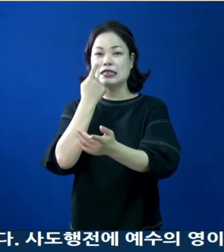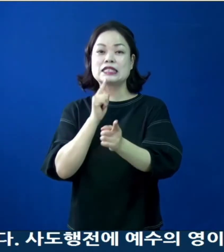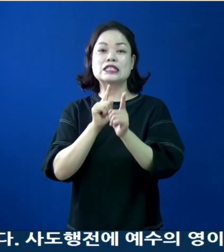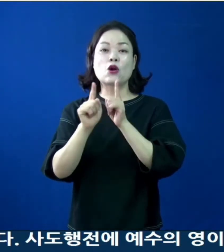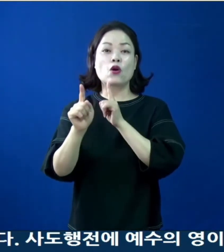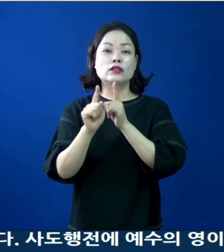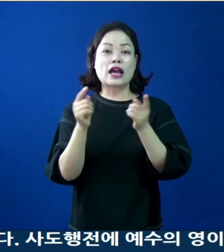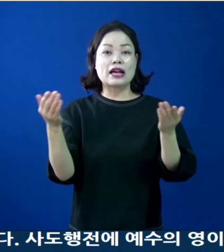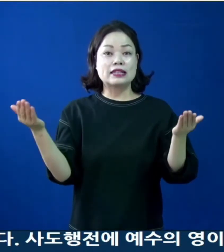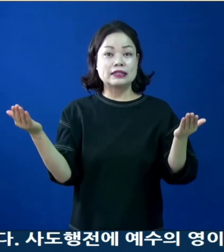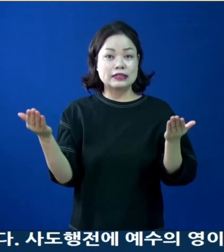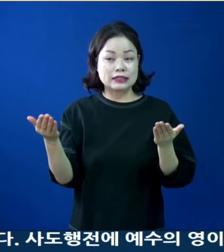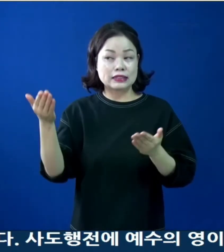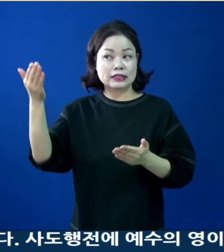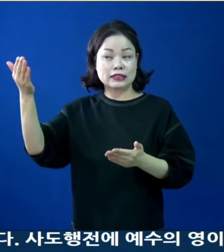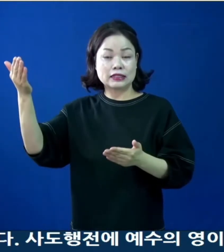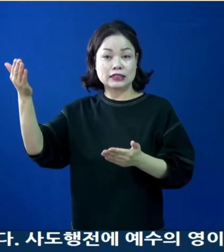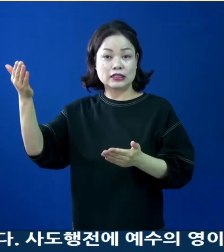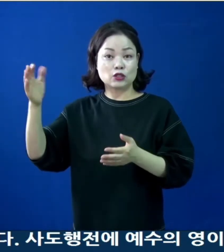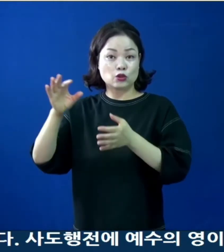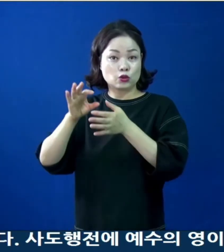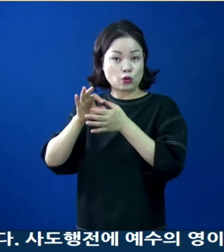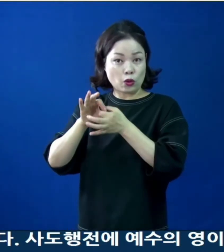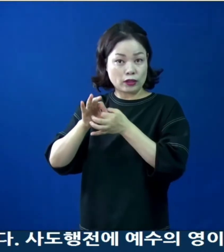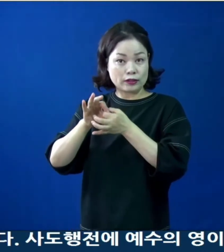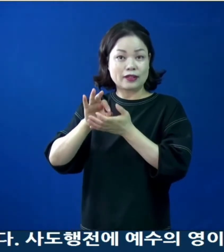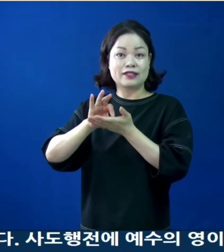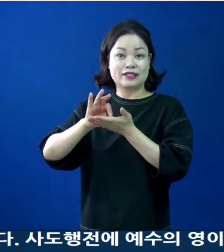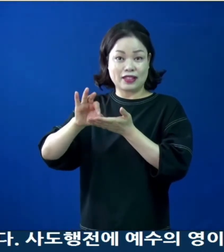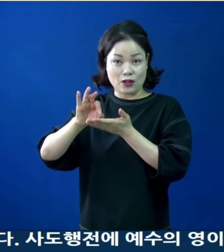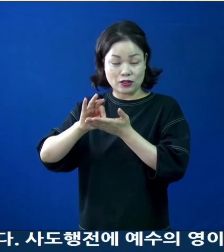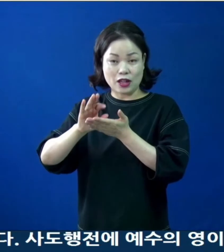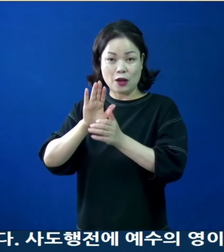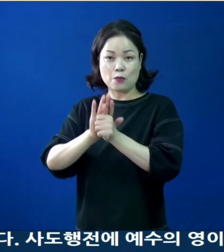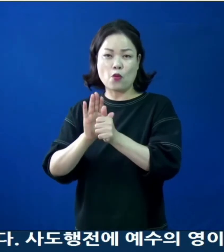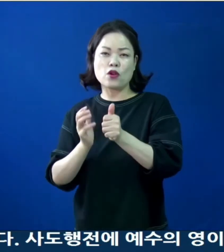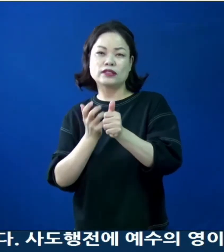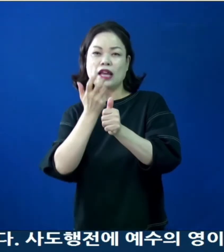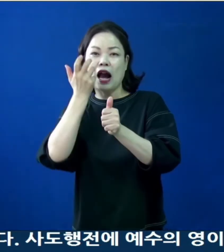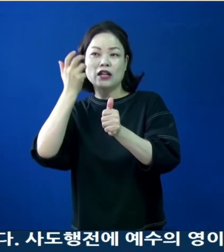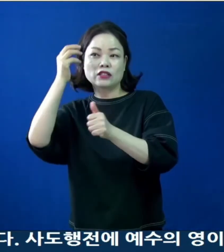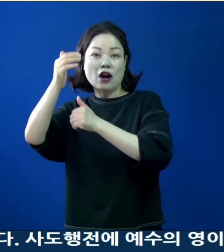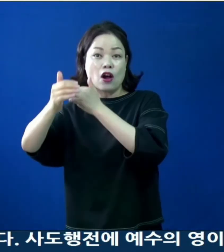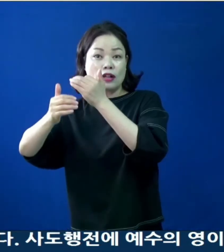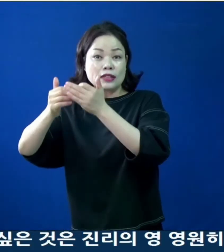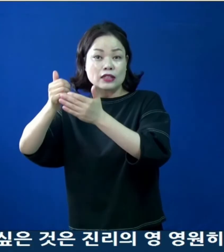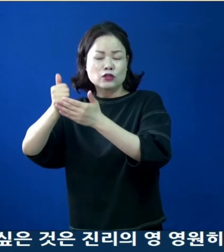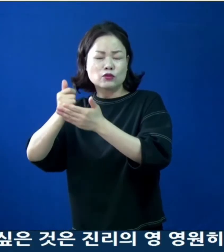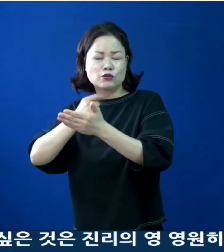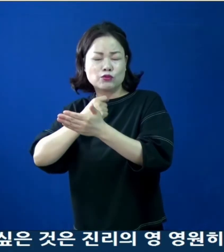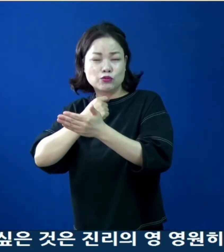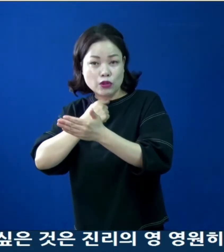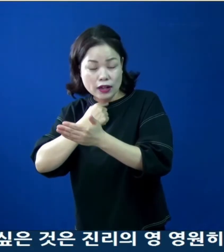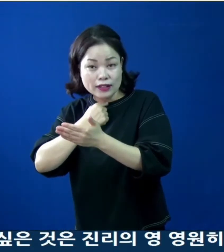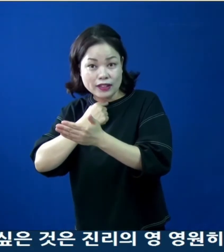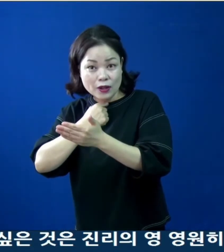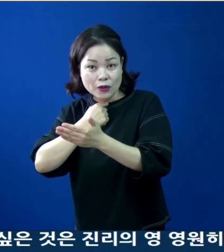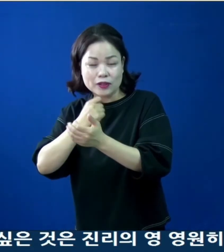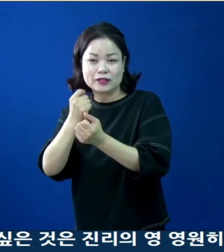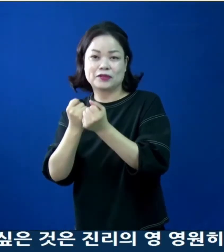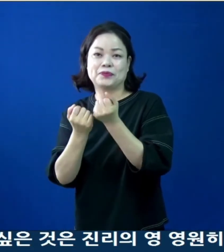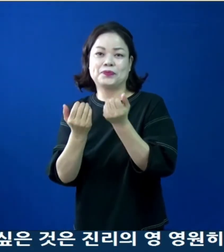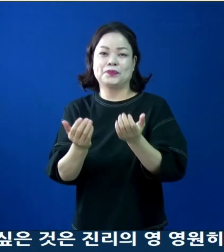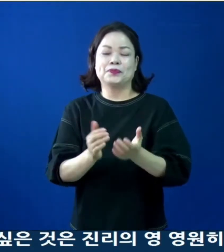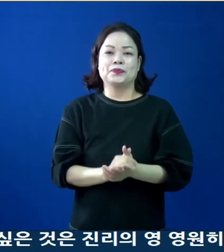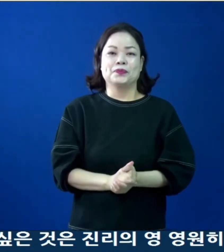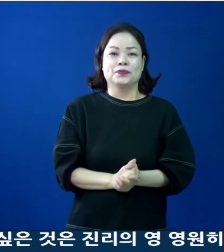일에 그를 통하여 사용하겠다. 그래서 그 보혜사 성령 하나님을 구하겠다라고 설명하고 있는